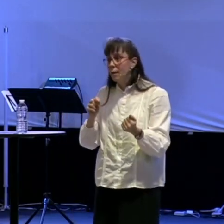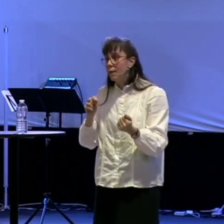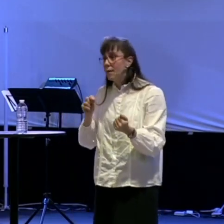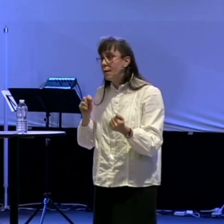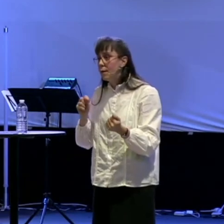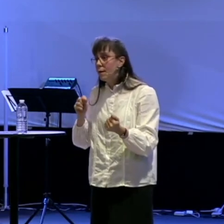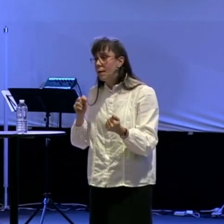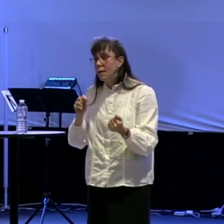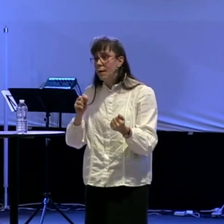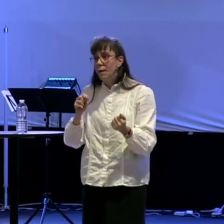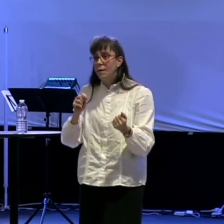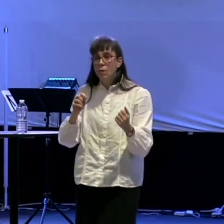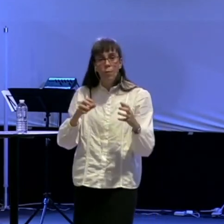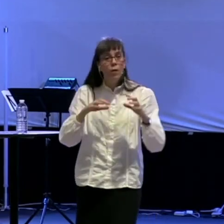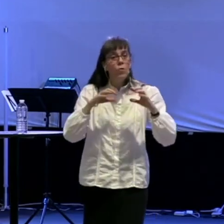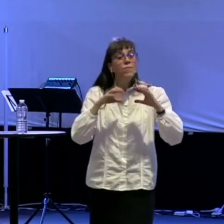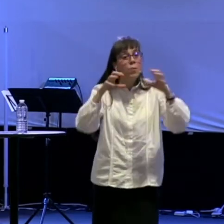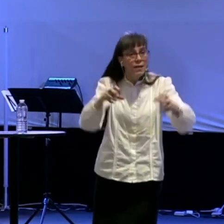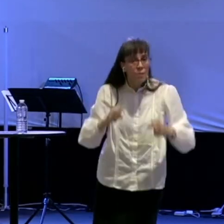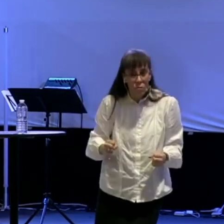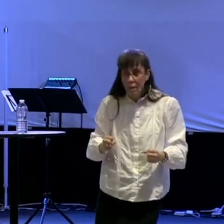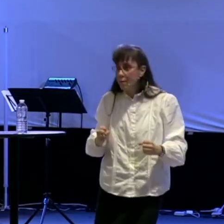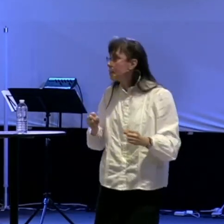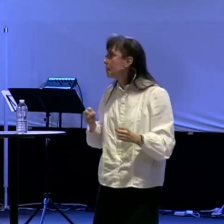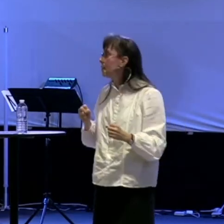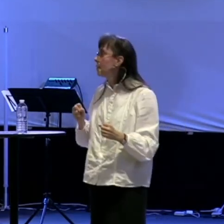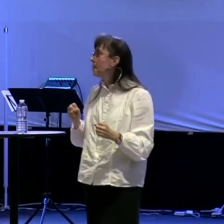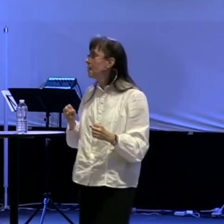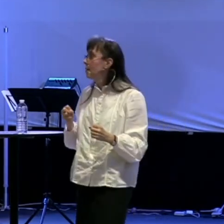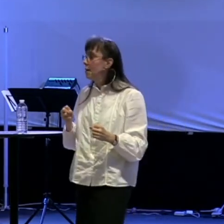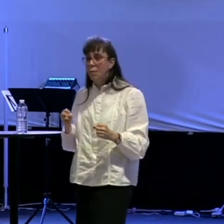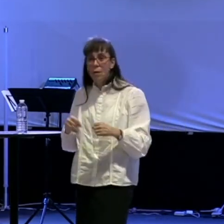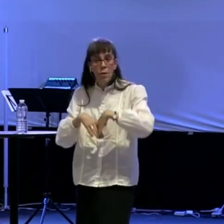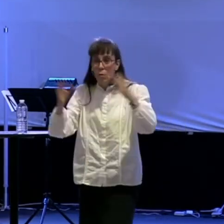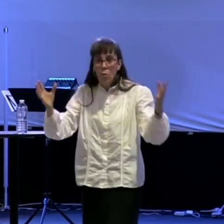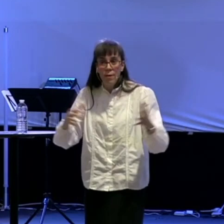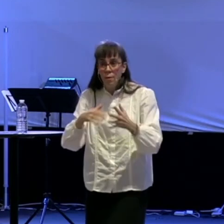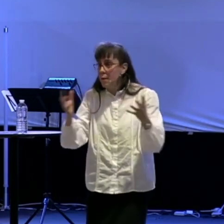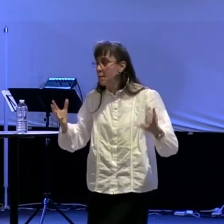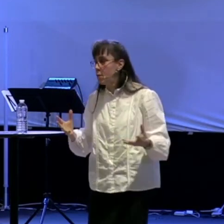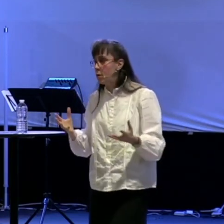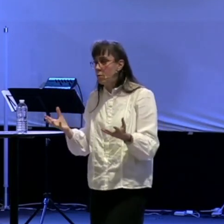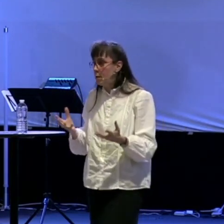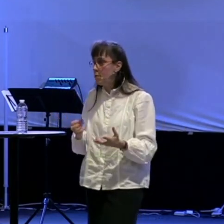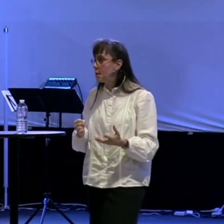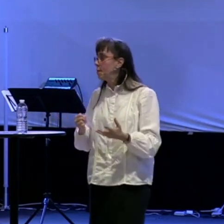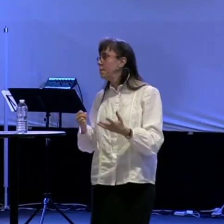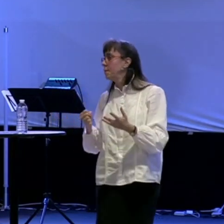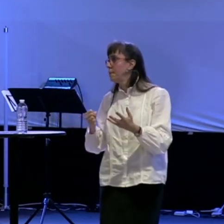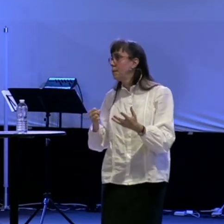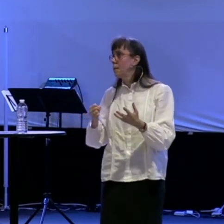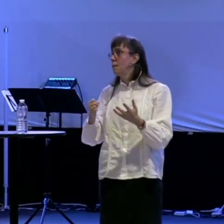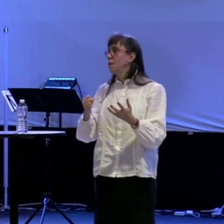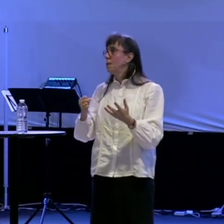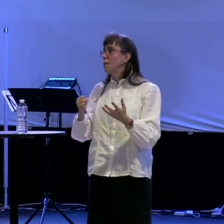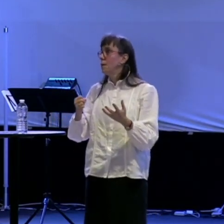parce que vous avez la capacité de le faire. It's not because you have the ability. Puisque pendant un temps, j'étais toujours au milieu de vous, jamais vous n'avez pu me saisir. I was always in the midst of you and you didn't do it.